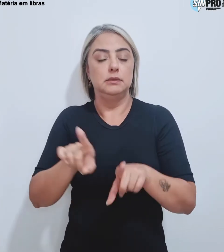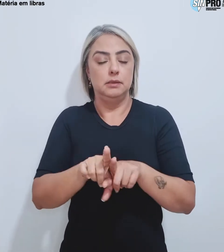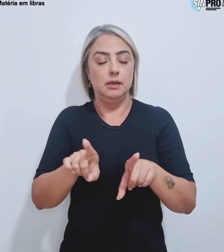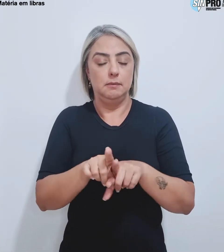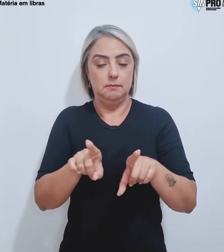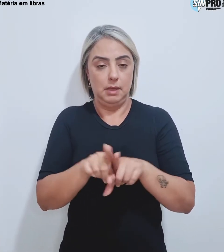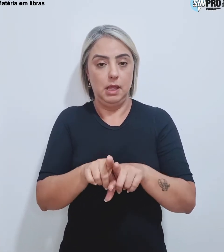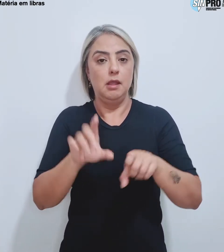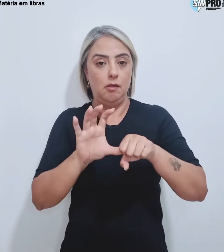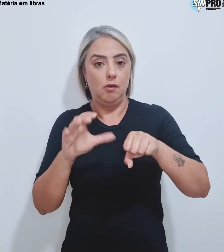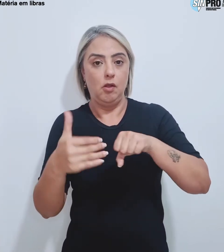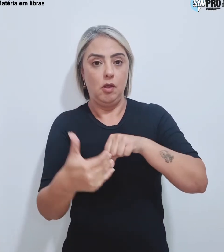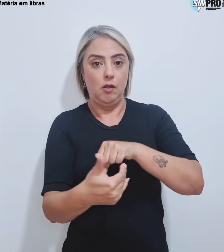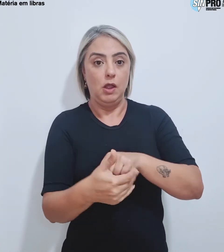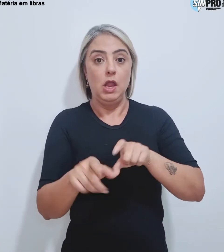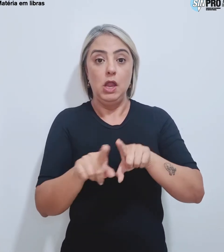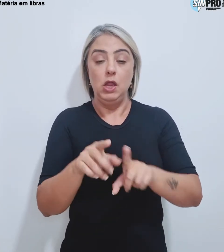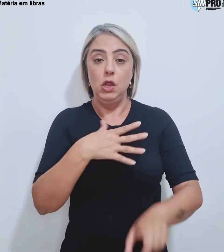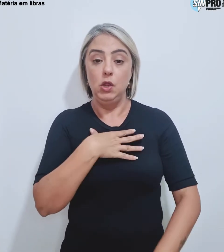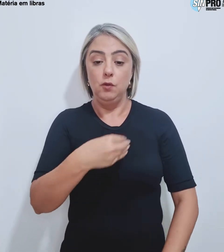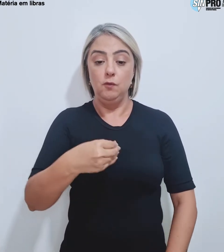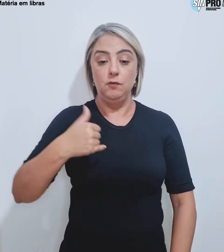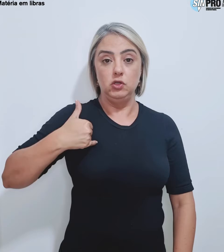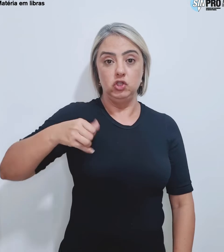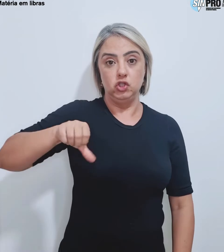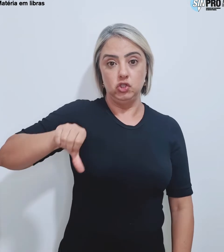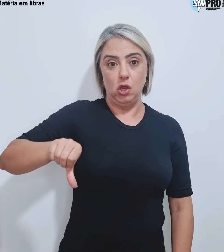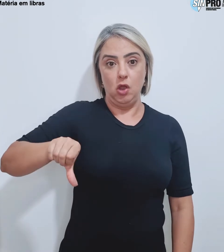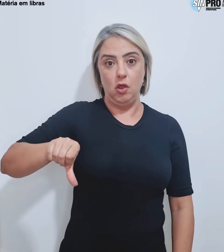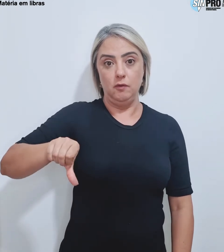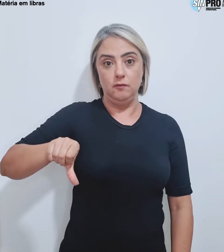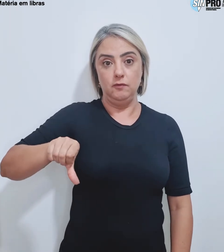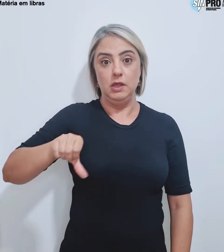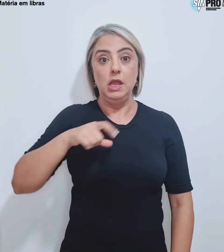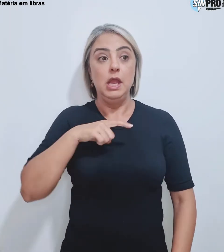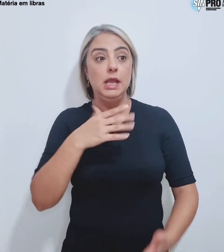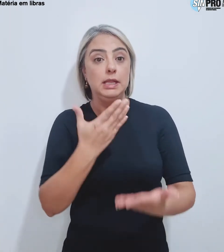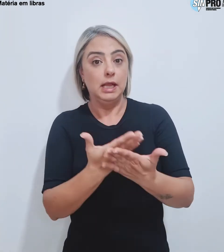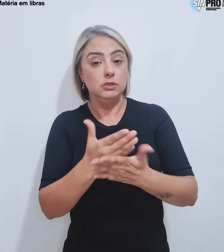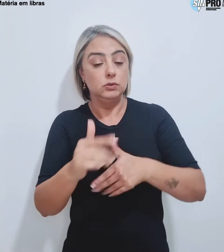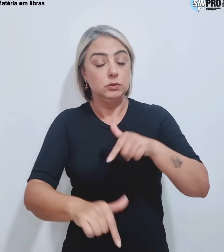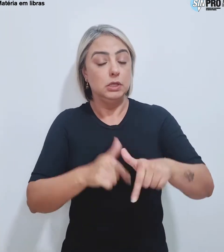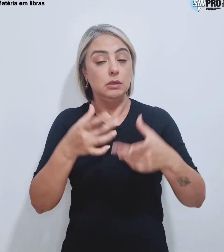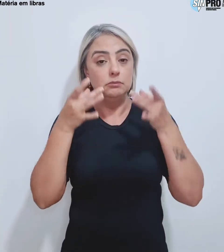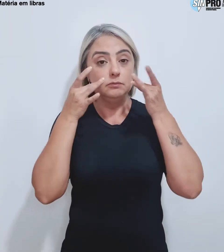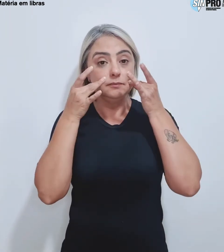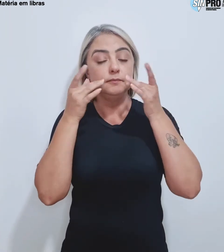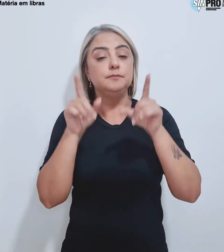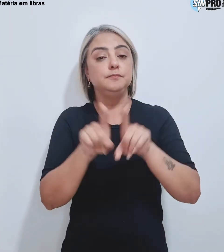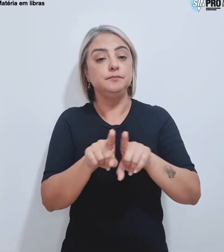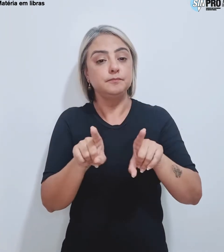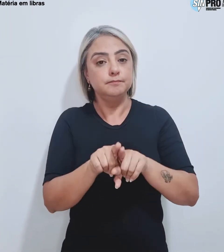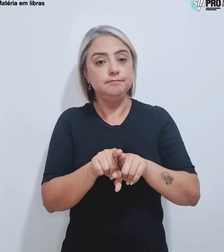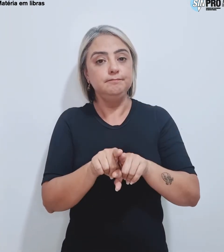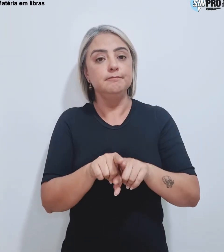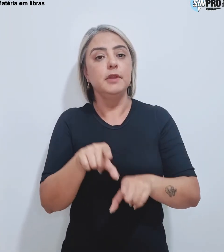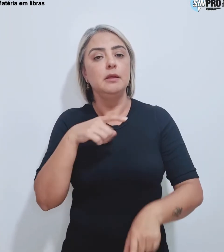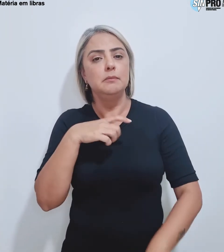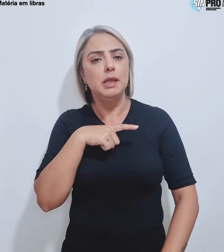contra a Covid-19, e o filho de 9 anos, que está em aula presencial, também